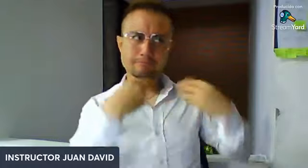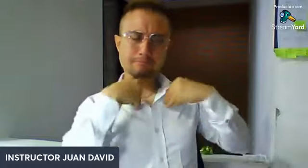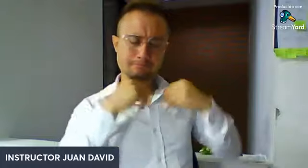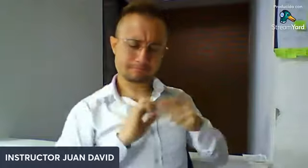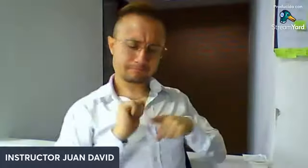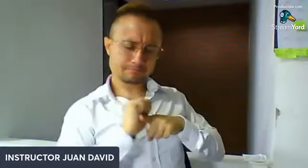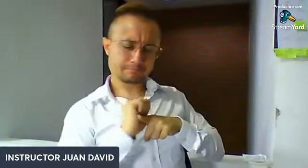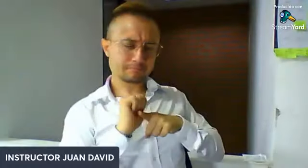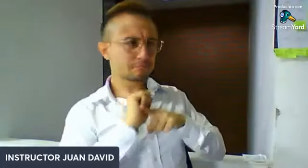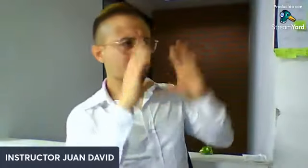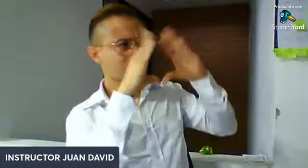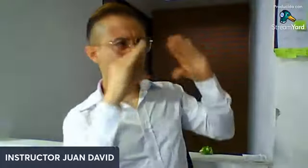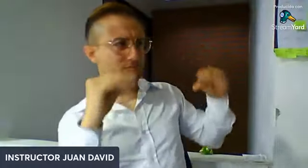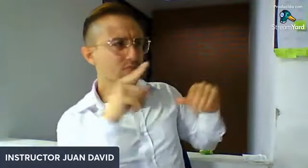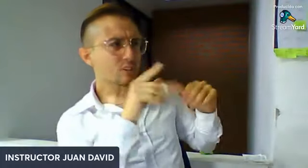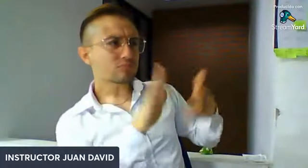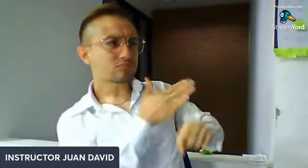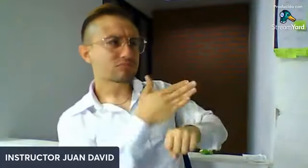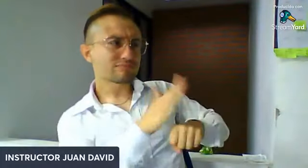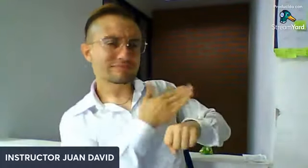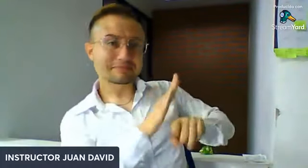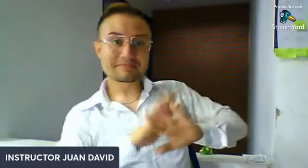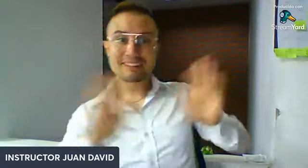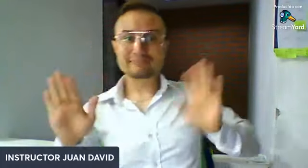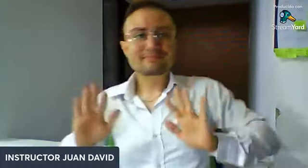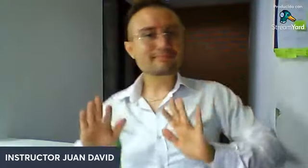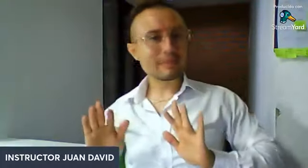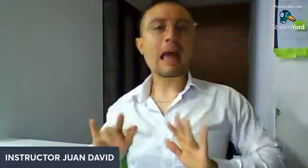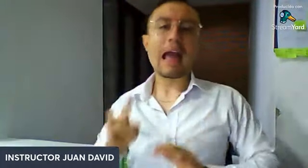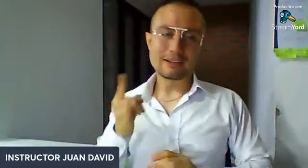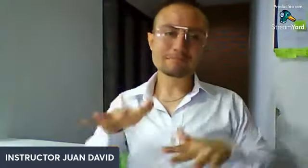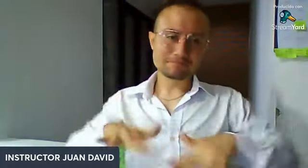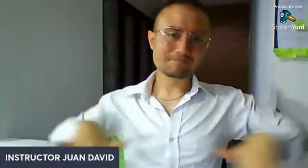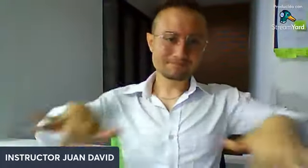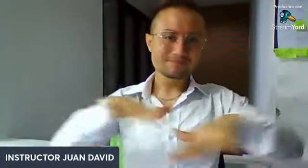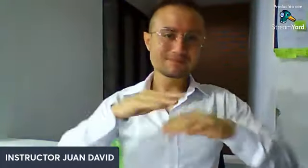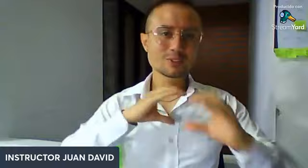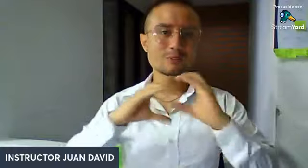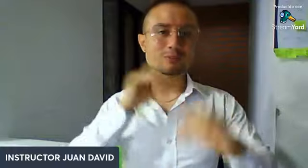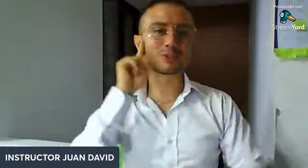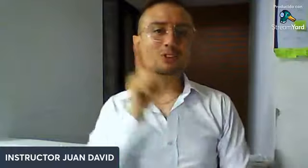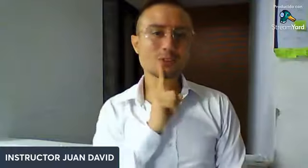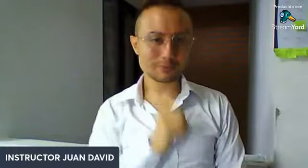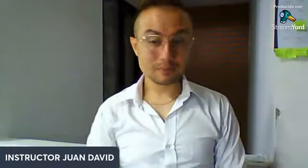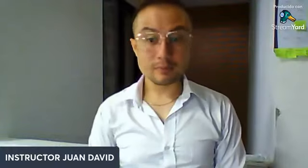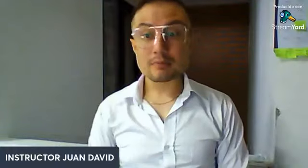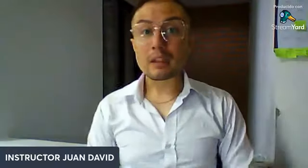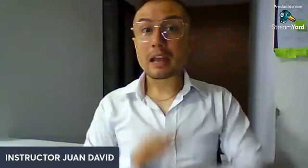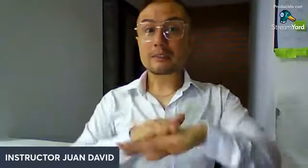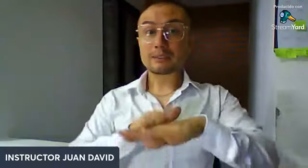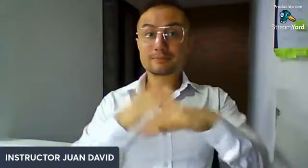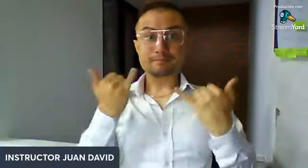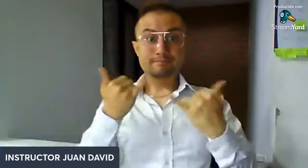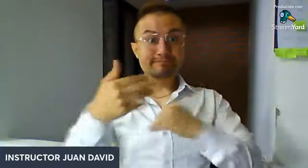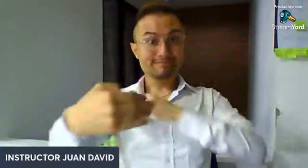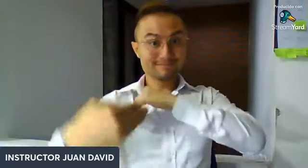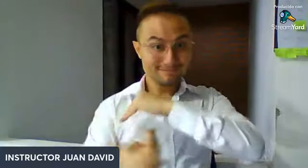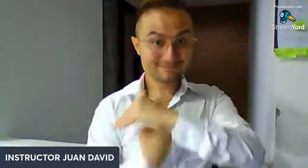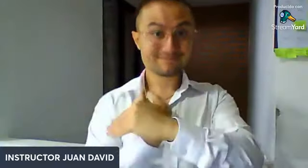este vocabulario para que ustedes se puedan empoderar sobre las canciones navideñas también y poder comunicarse